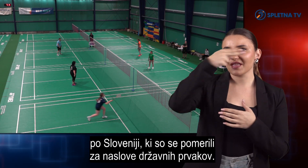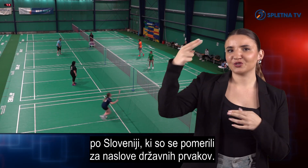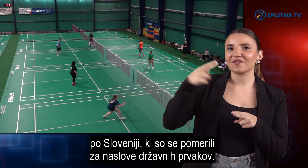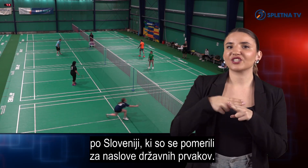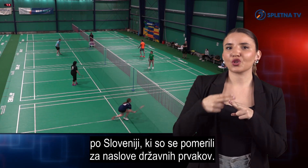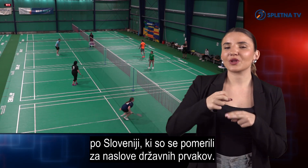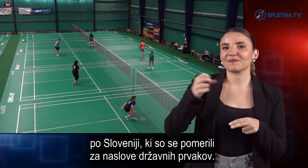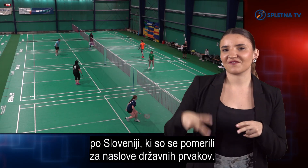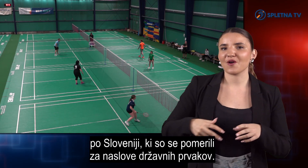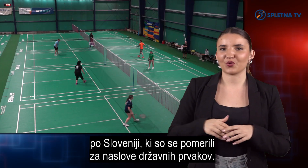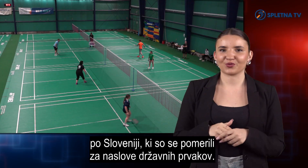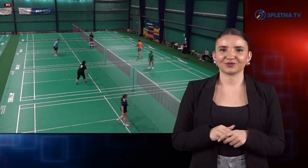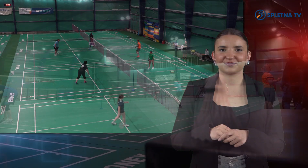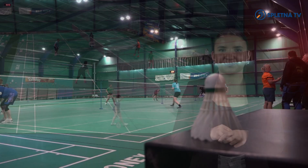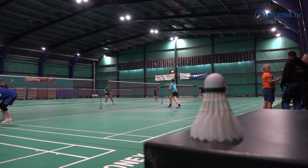naslove državnih prvakov.